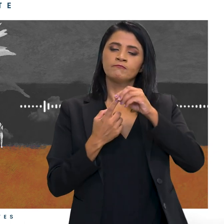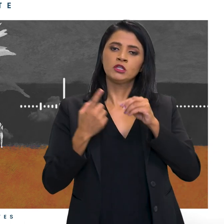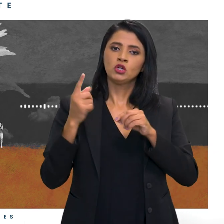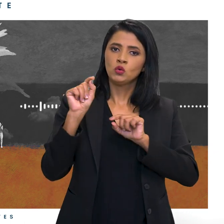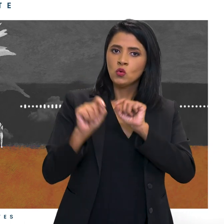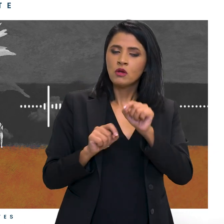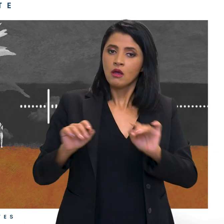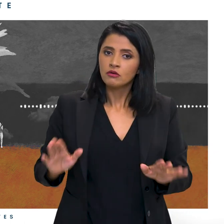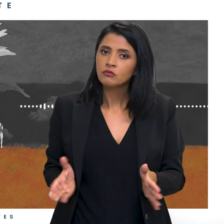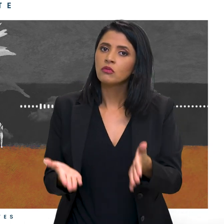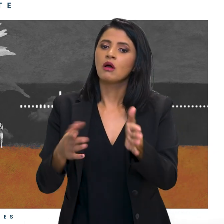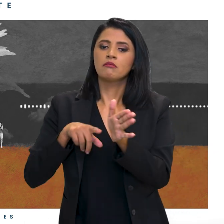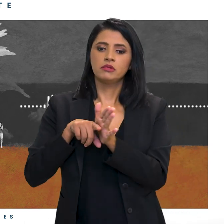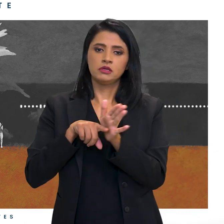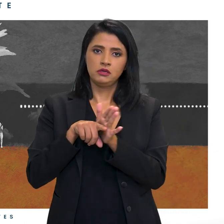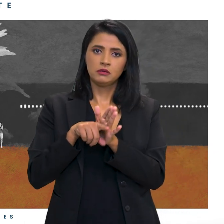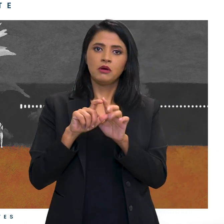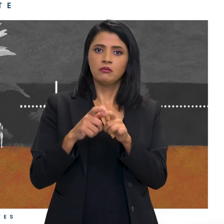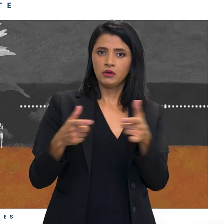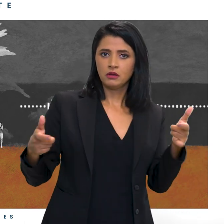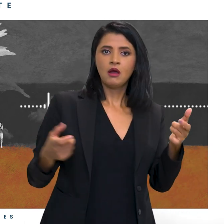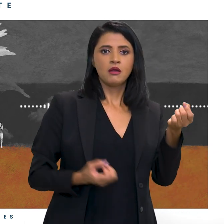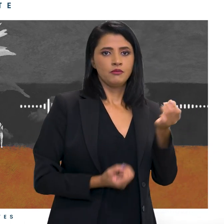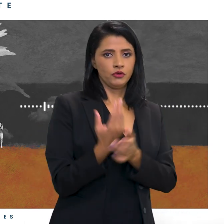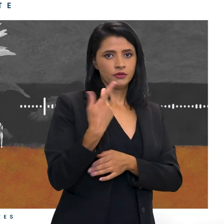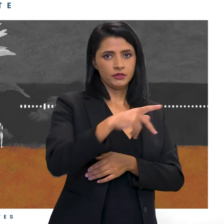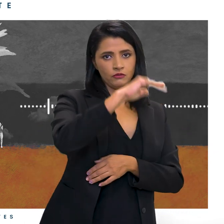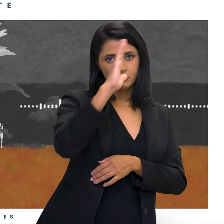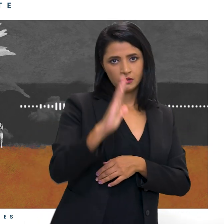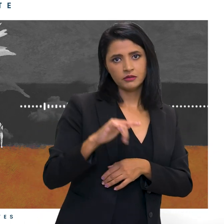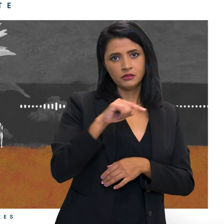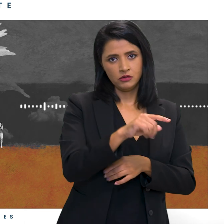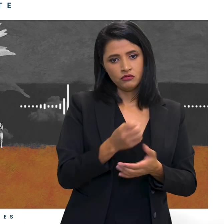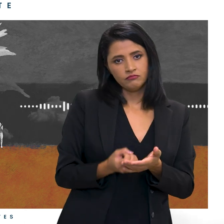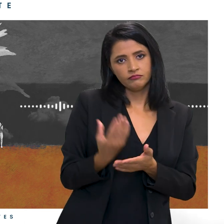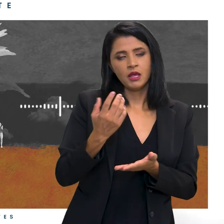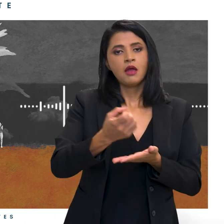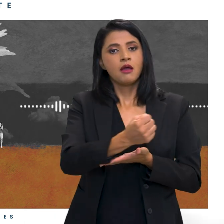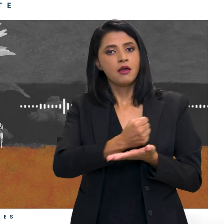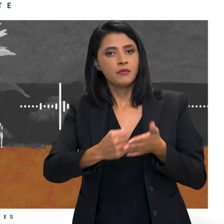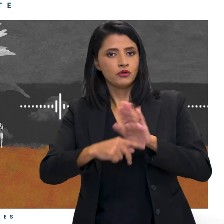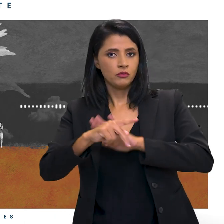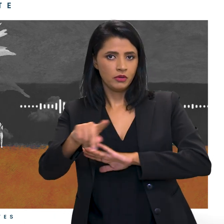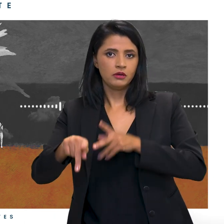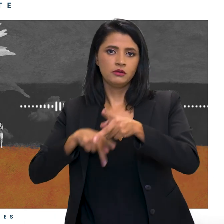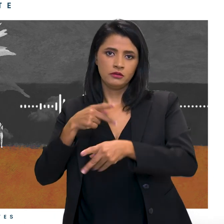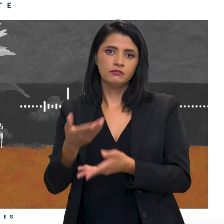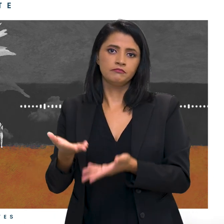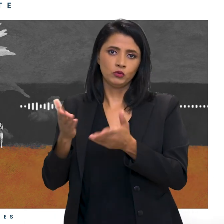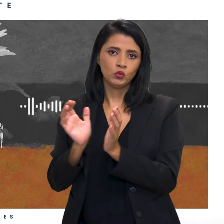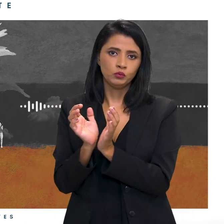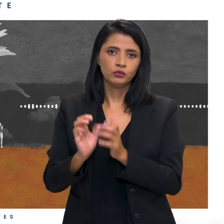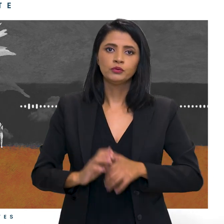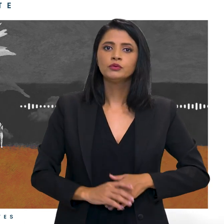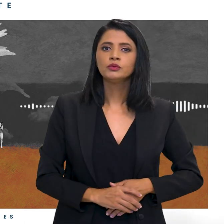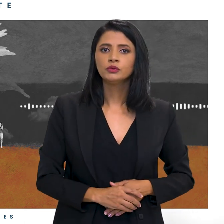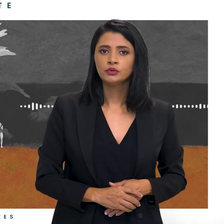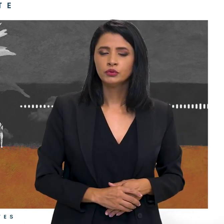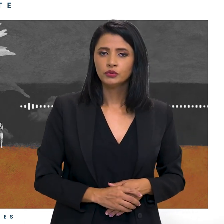prioritárias, exatamente o estímulo a essas pesquisas e a produção nacional, no caso de medicamentos para essa